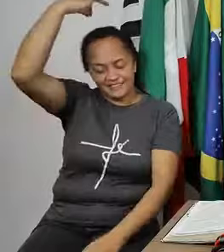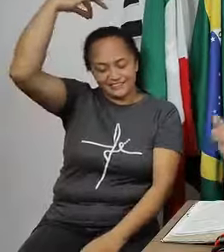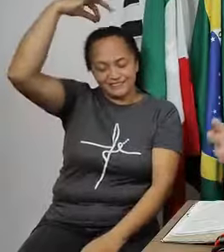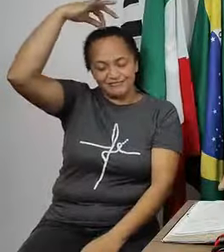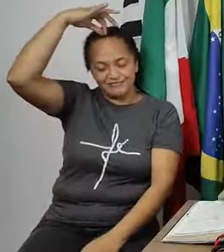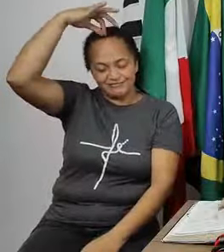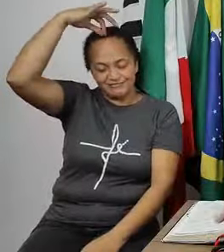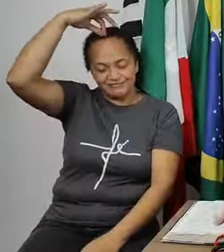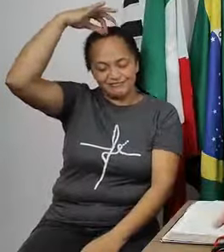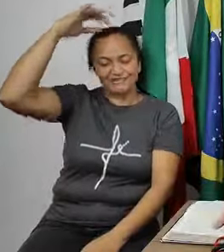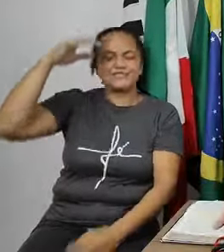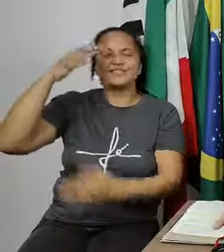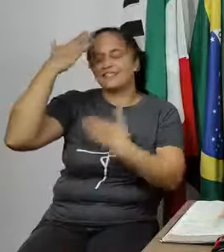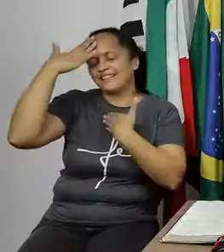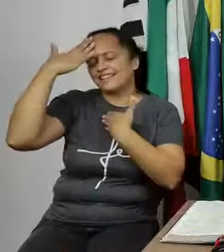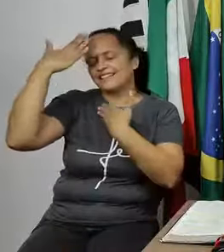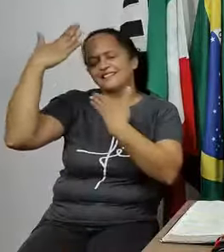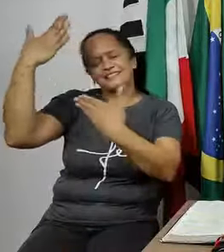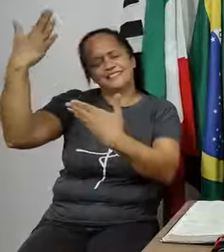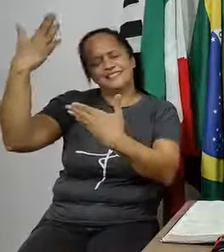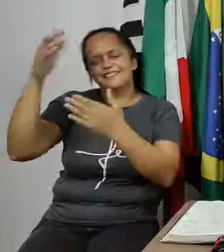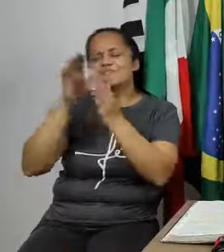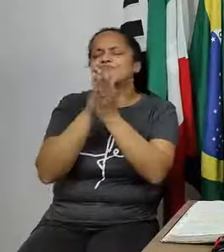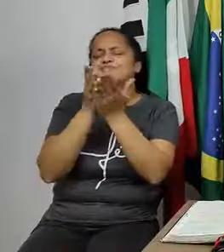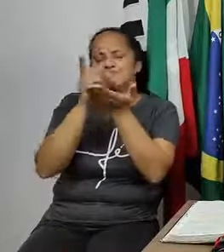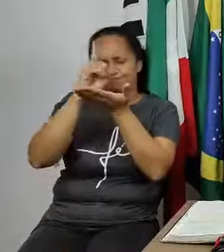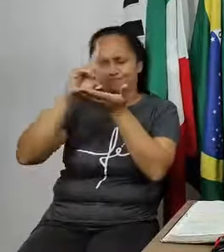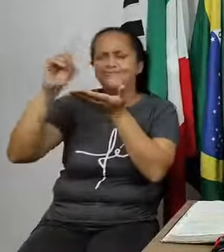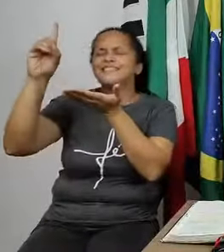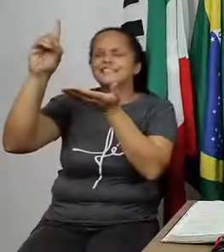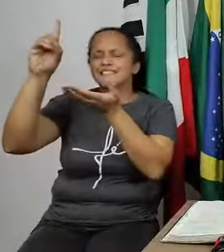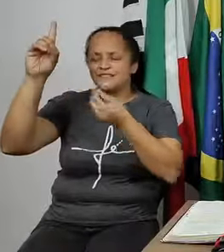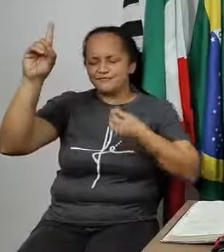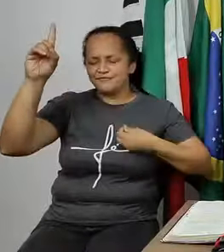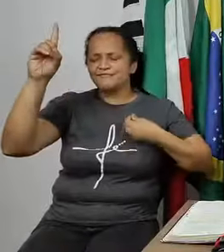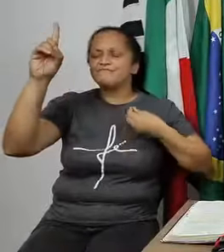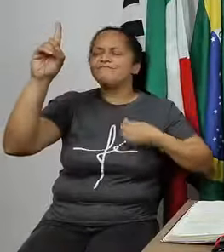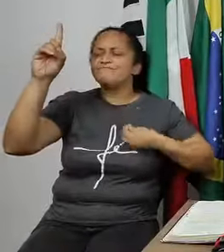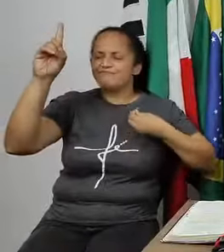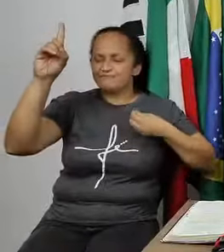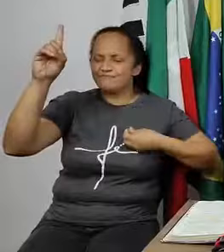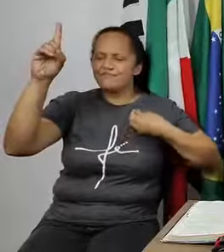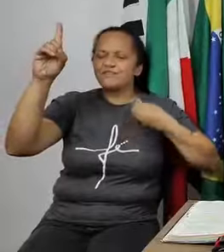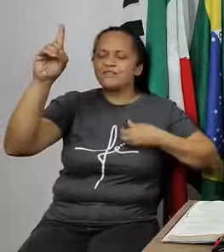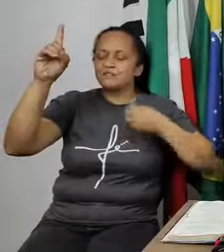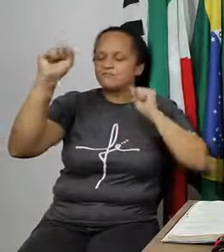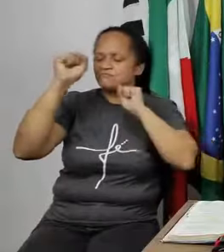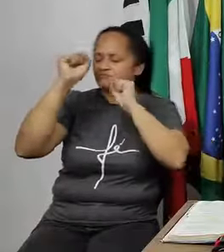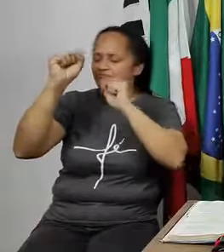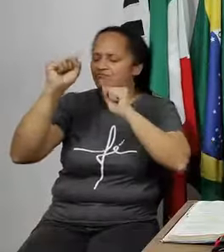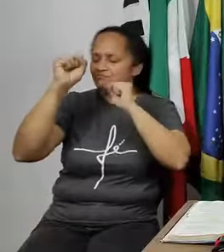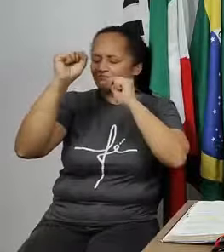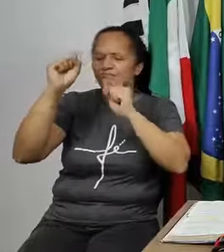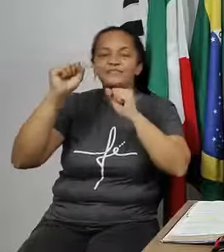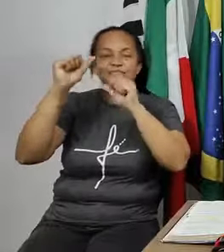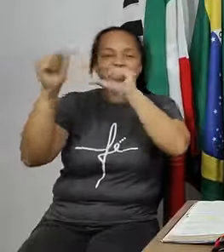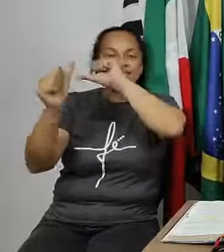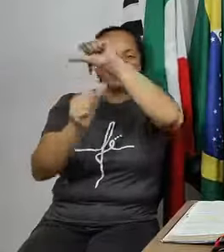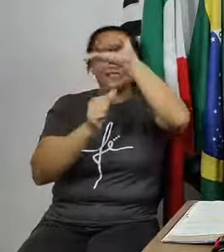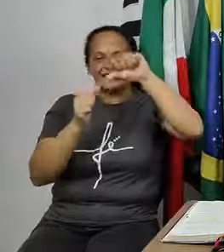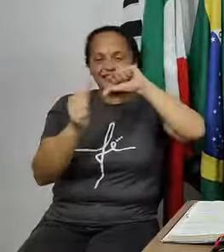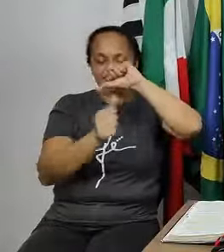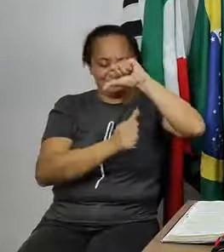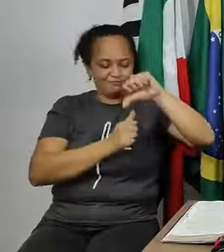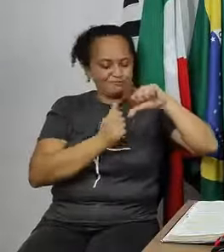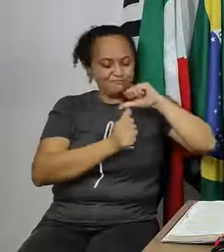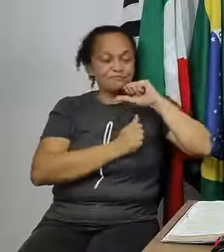Te agradeço pela tua palavra, pois a tua palavra é viva, a tua palavra é eficaz. Ela não volta